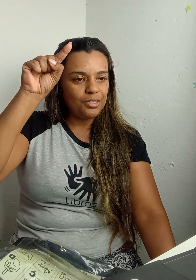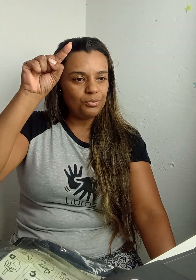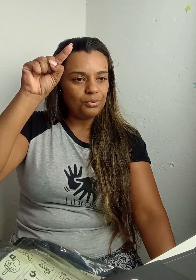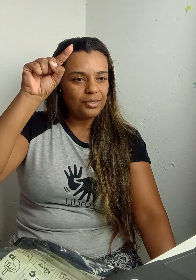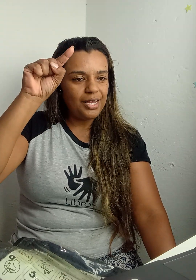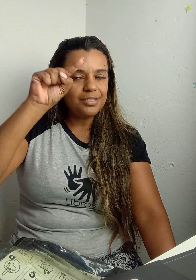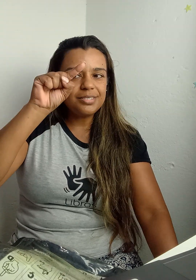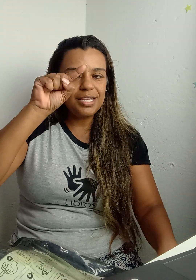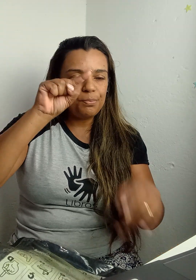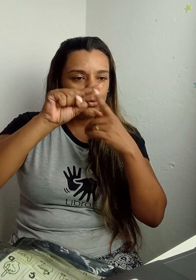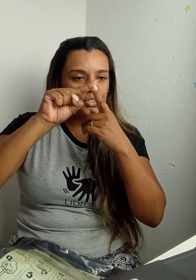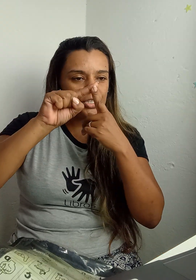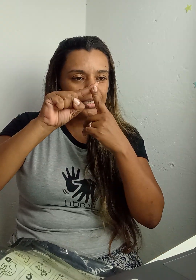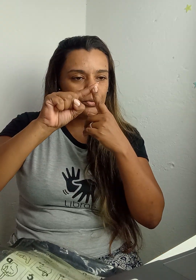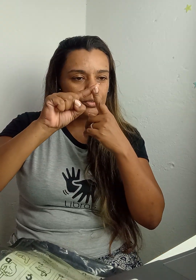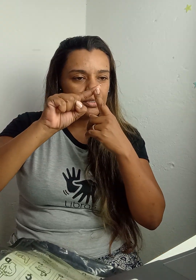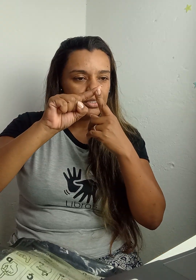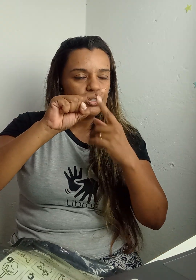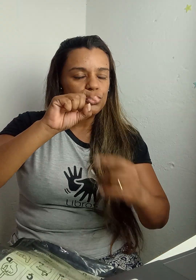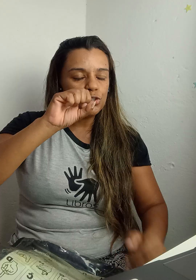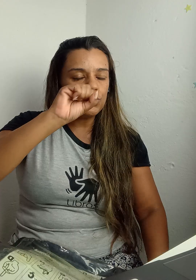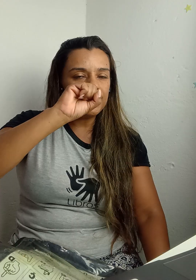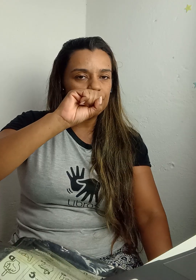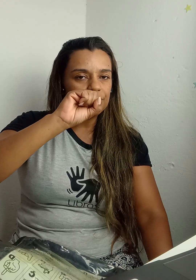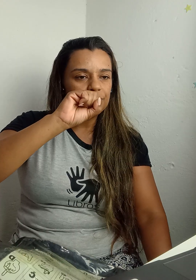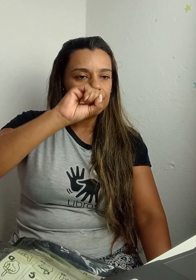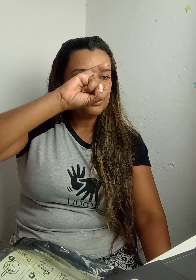acento, tá? Sempre com indicador. João.